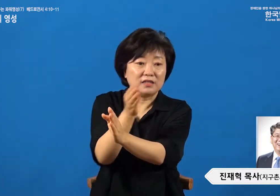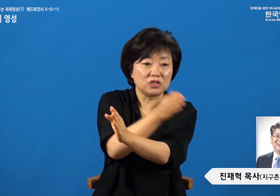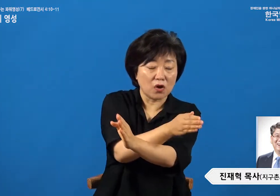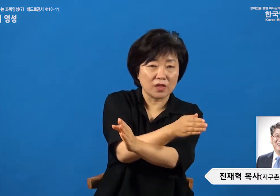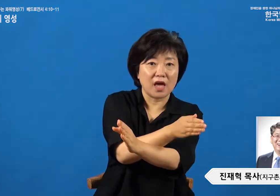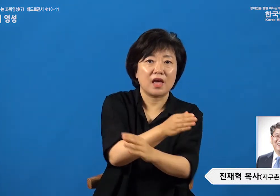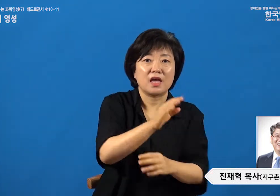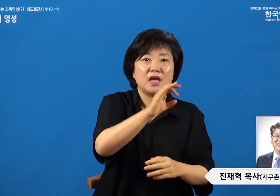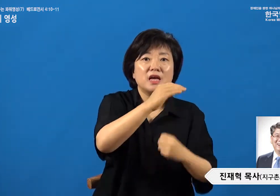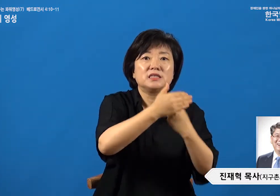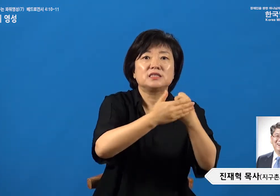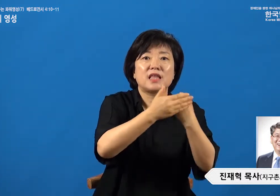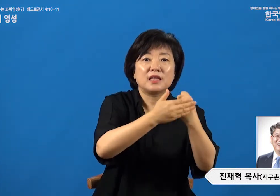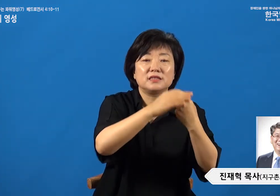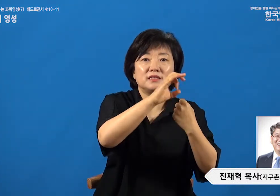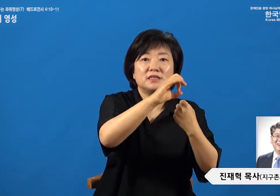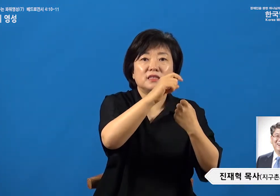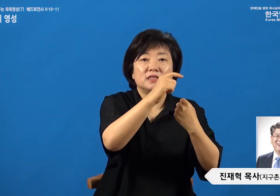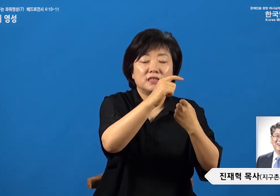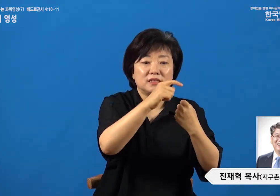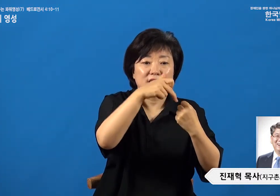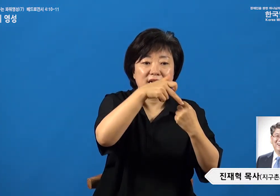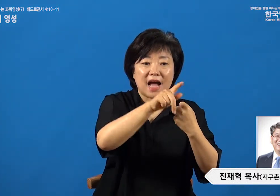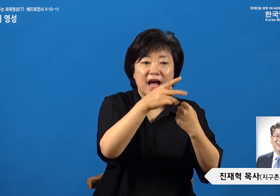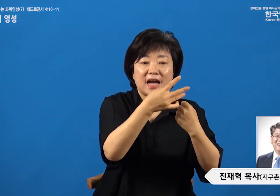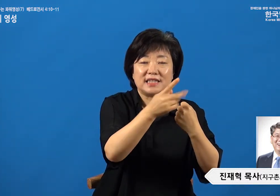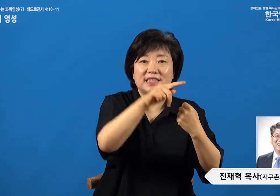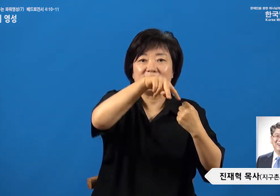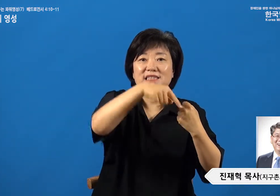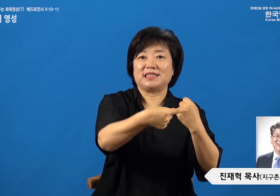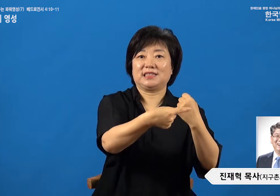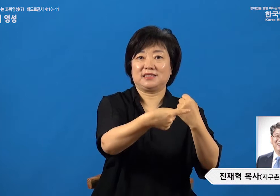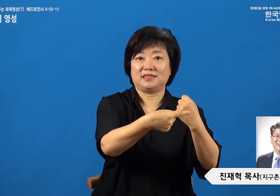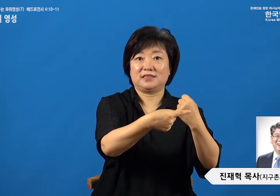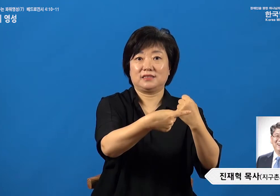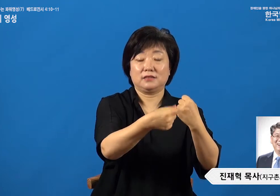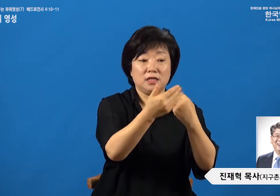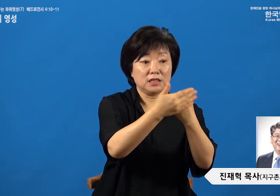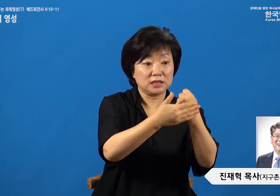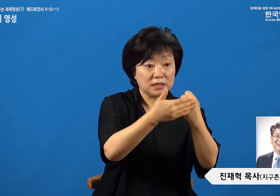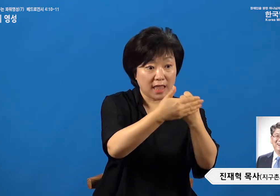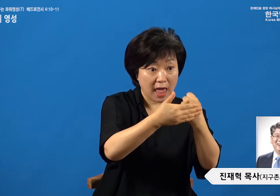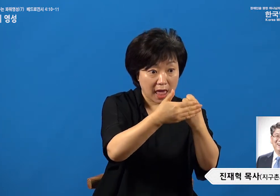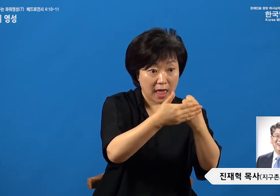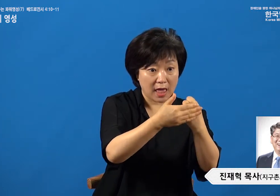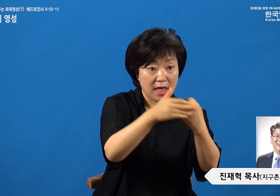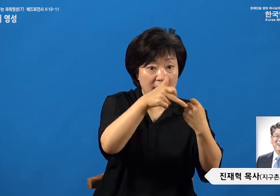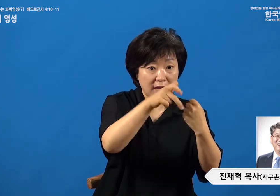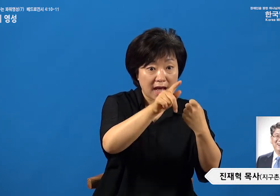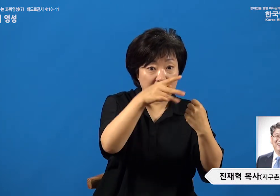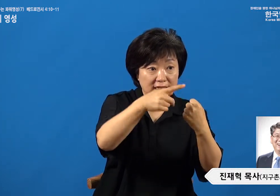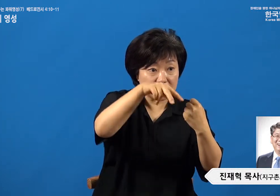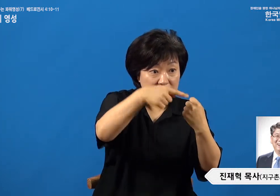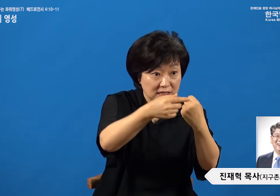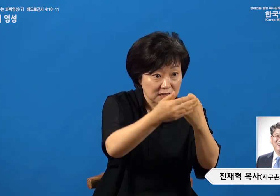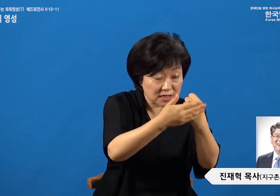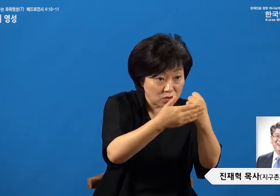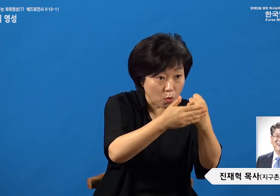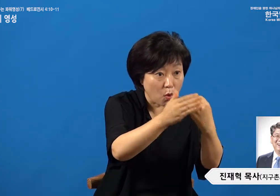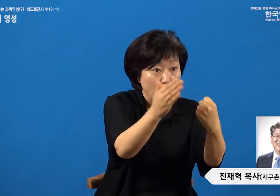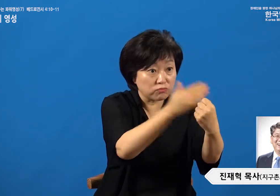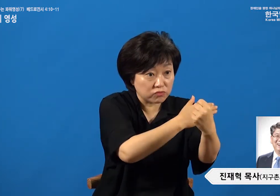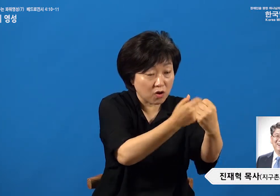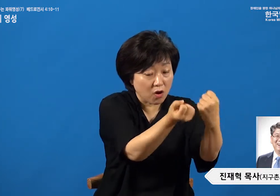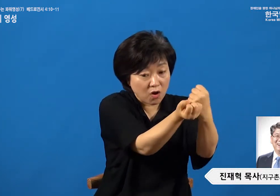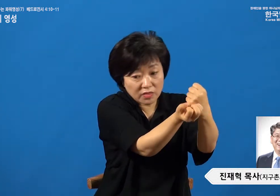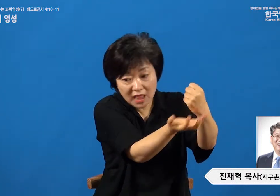단어는 은혜라는 단어입니다. 은혜에서부터 나오는 선물, 바로 그것이